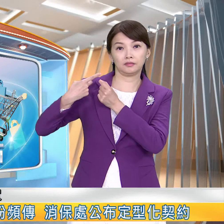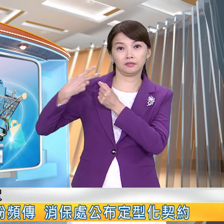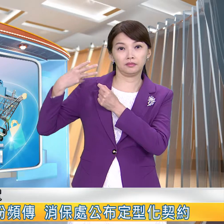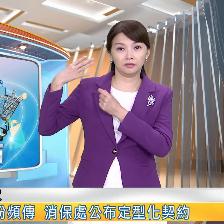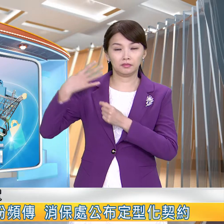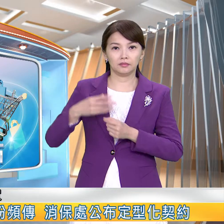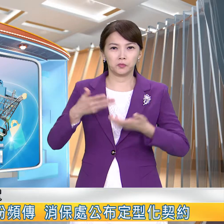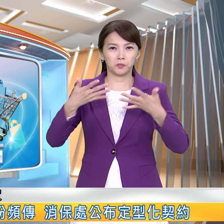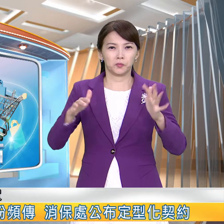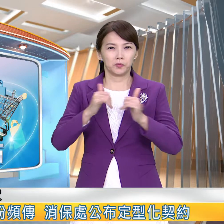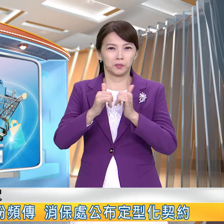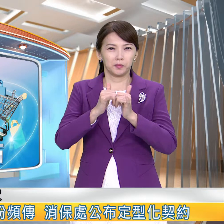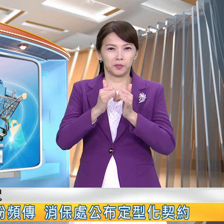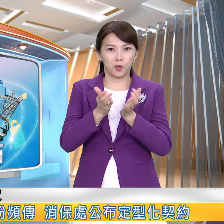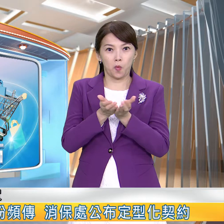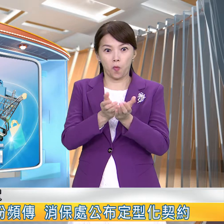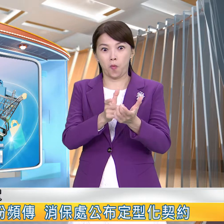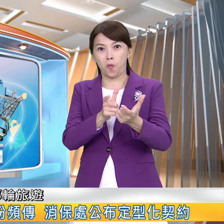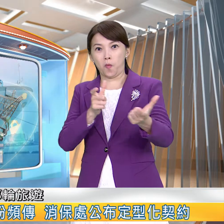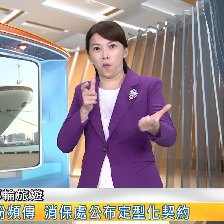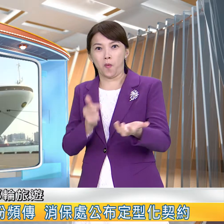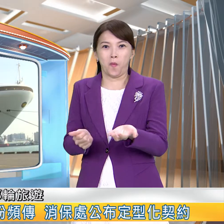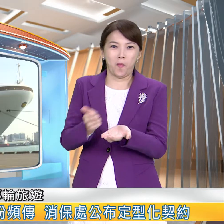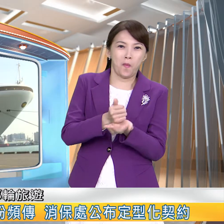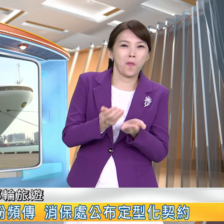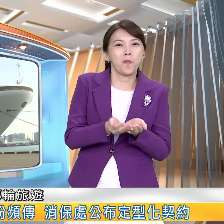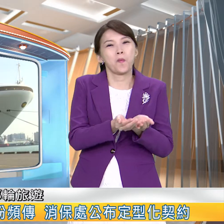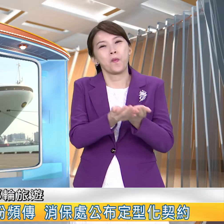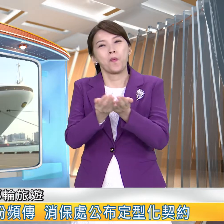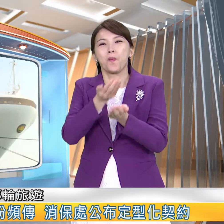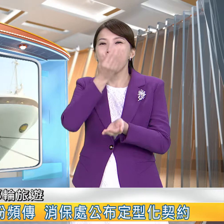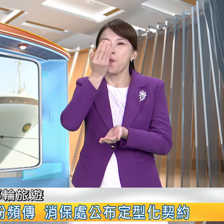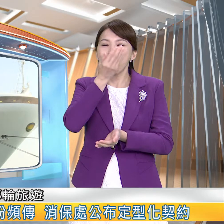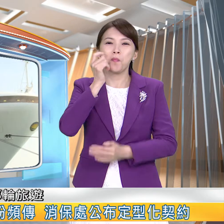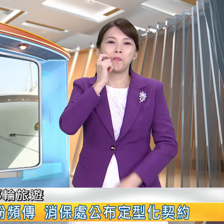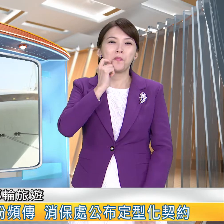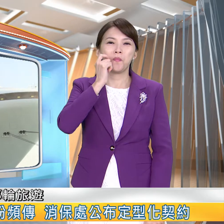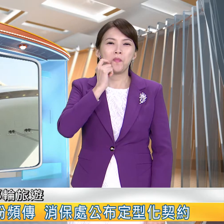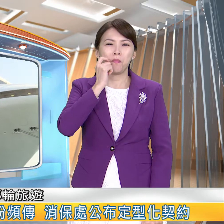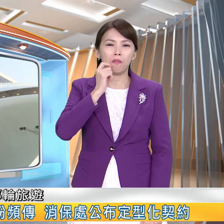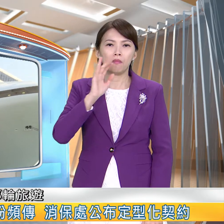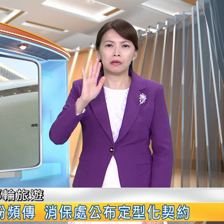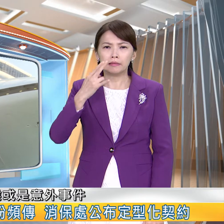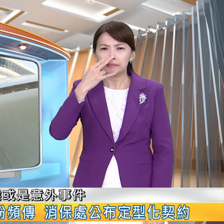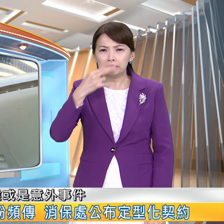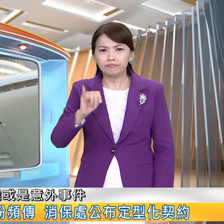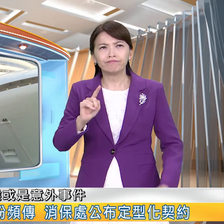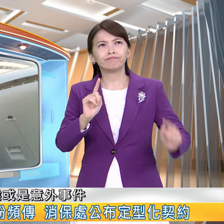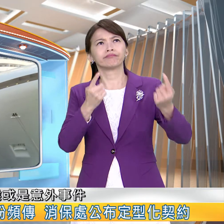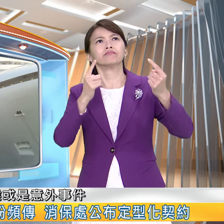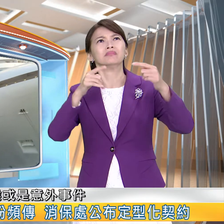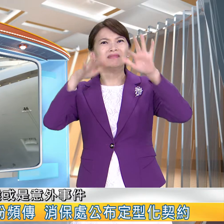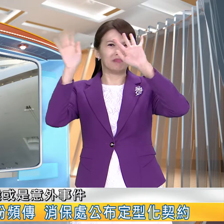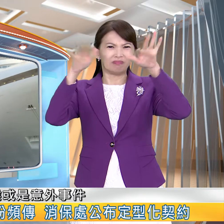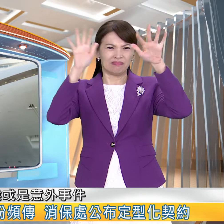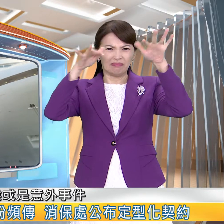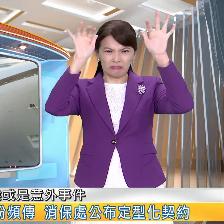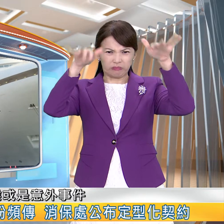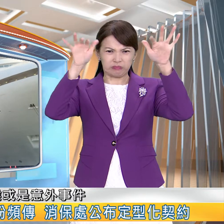近年来有不少的民众会选择搭乘邮轮去旅游，不过却常因为天候或是